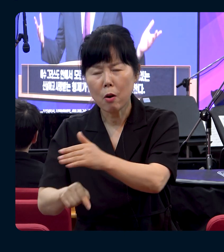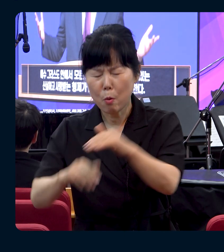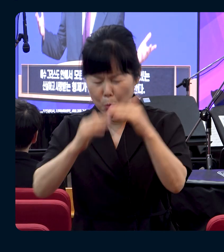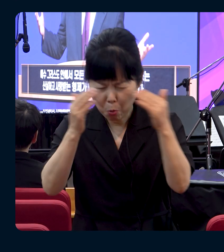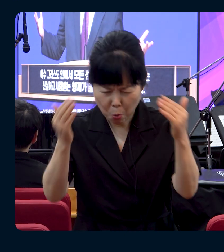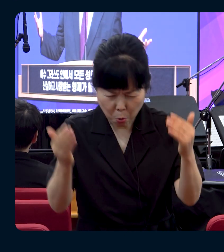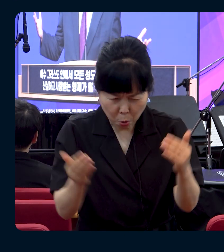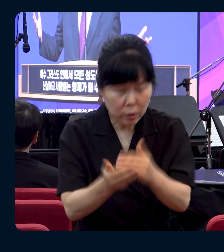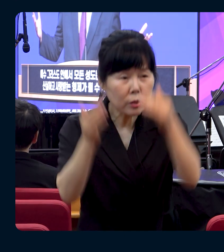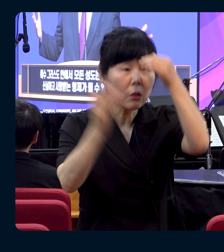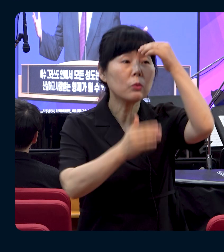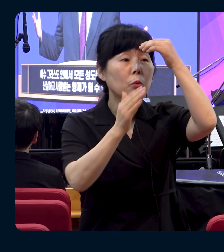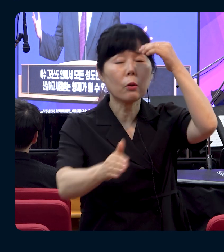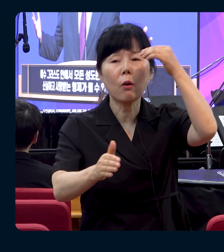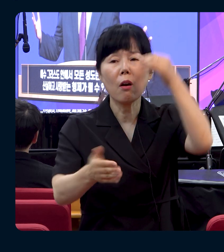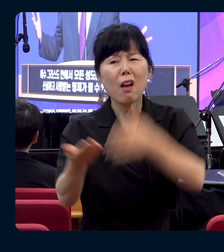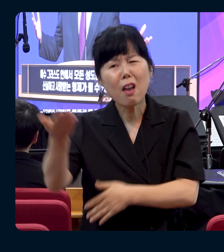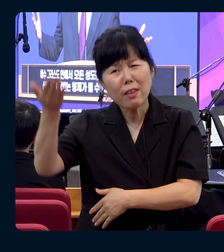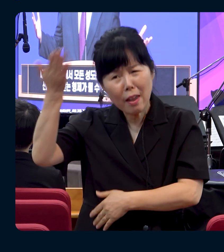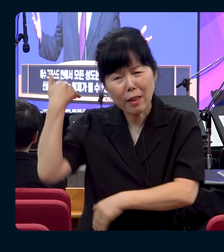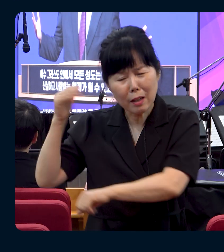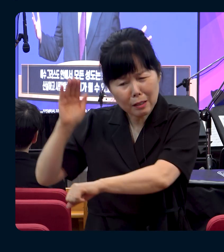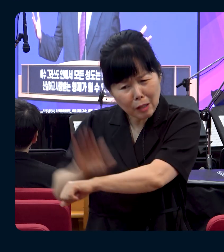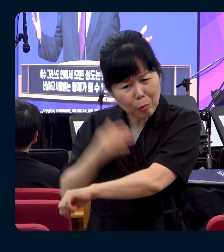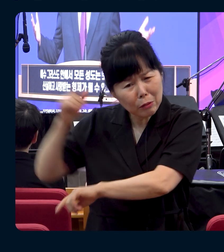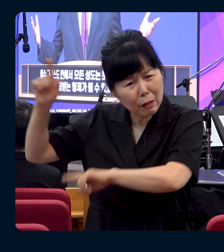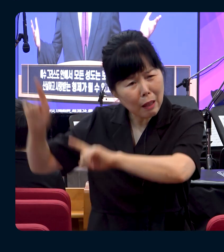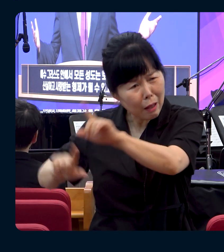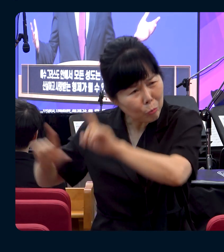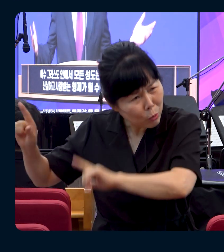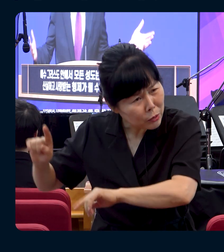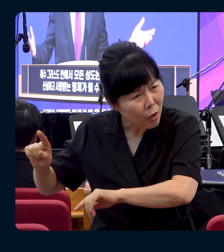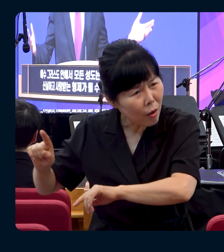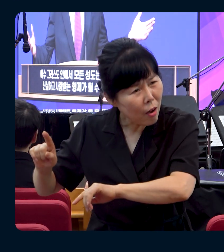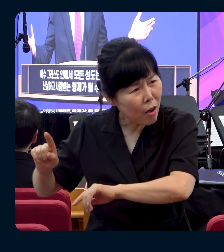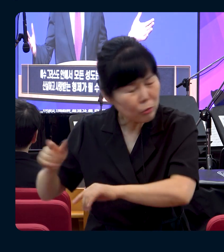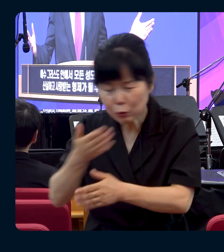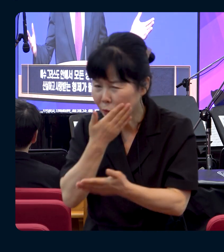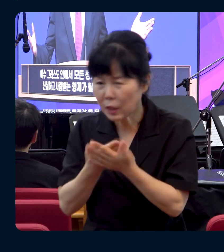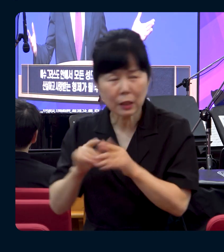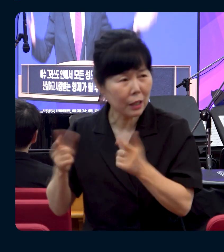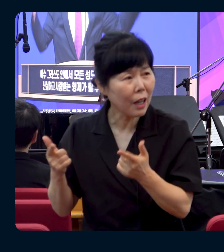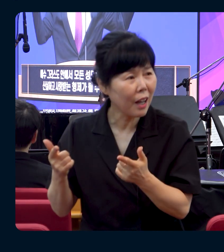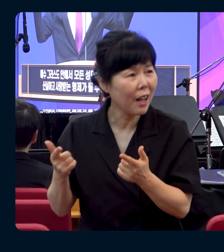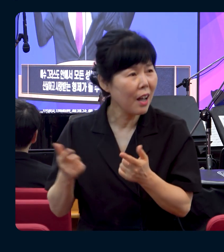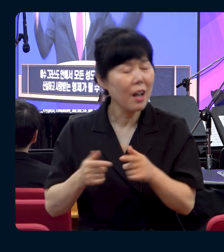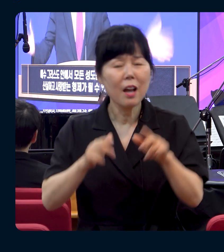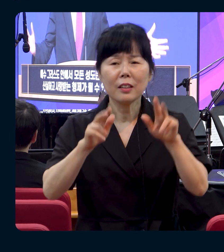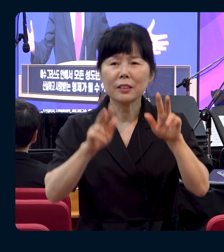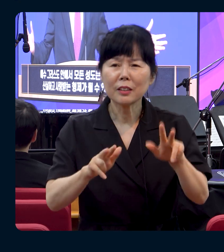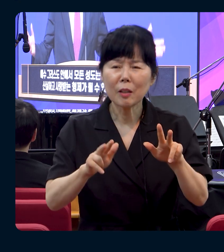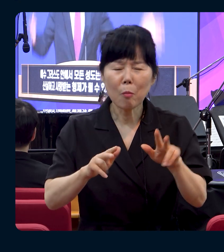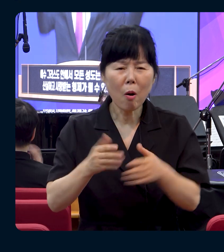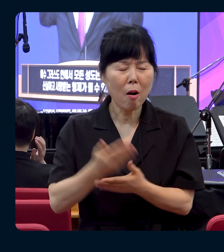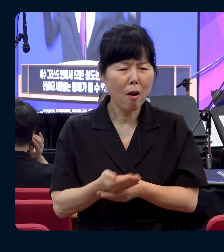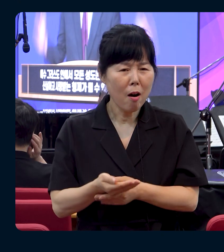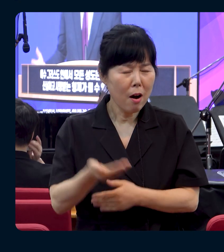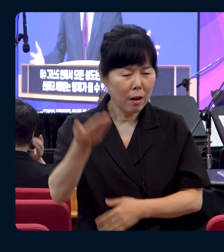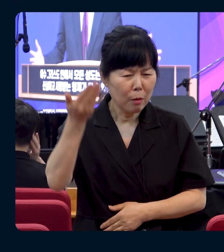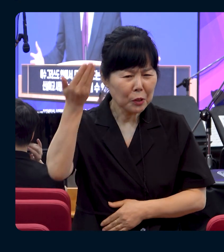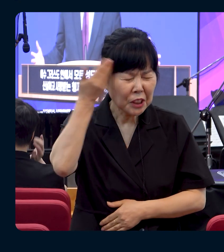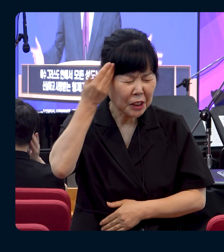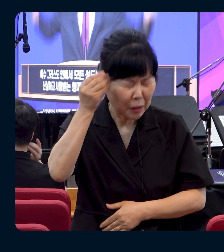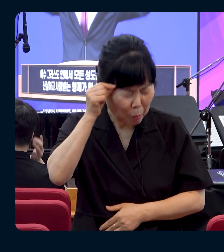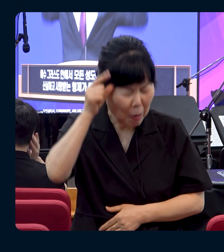성도는 그의 과거가 어떠하든지 그의 어떤 상황이 어떠하든지 그가 많이 배운 사람이든지 혹은 배우지